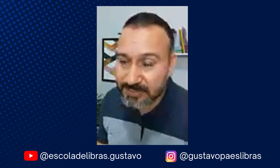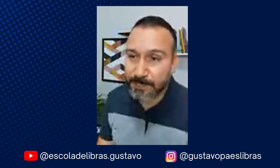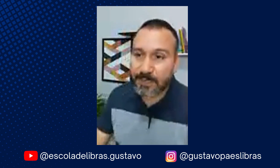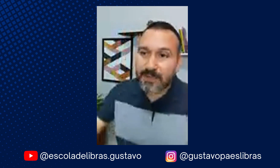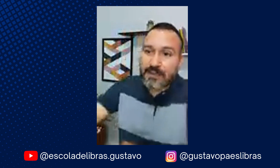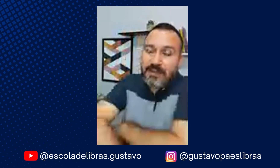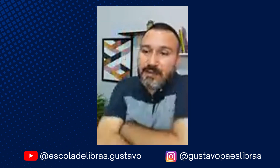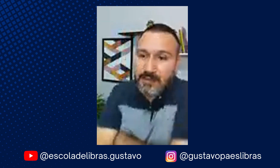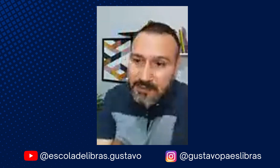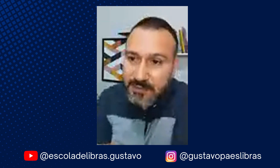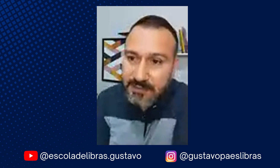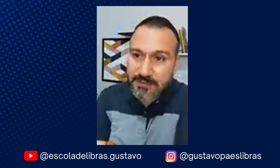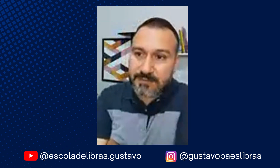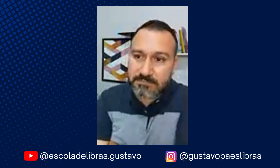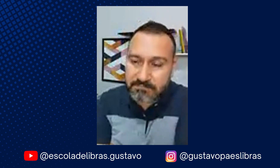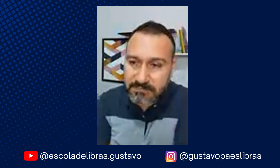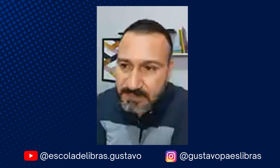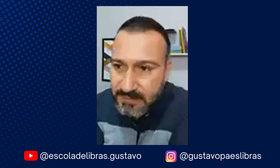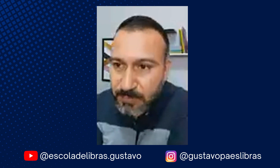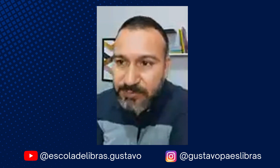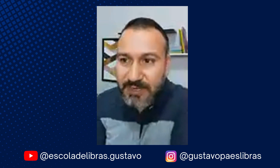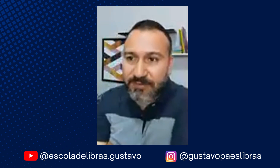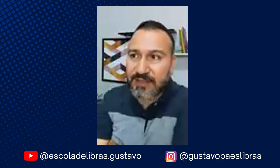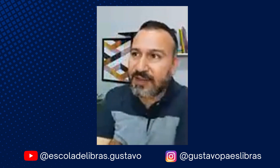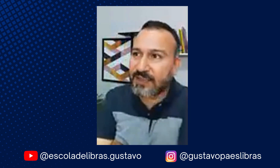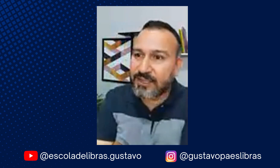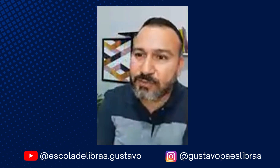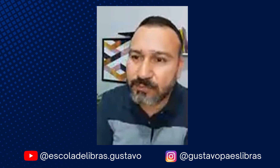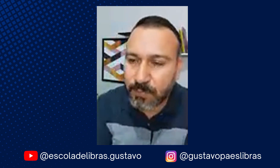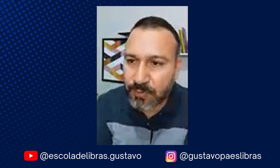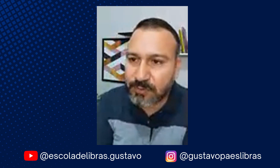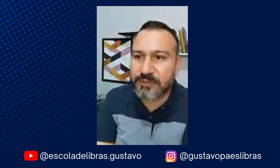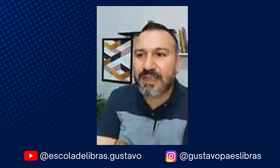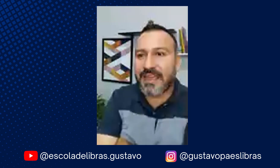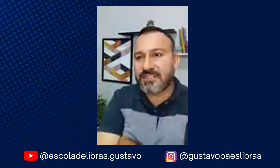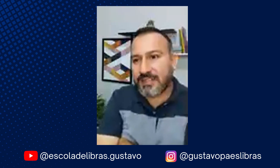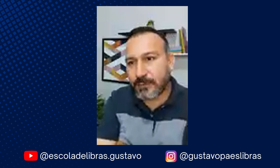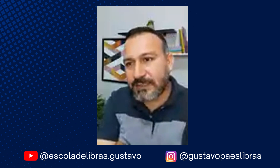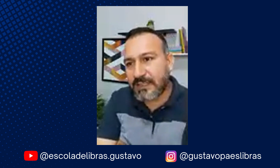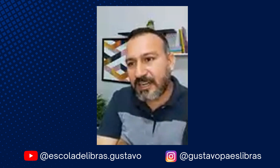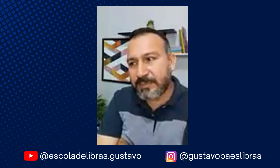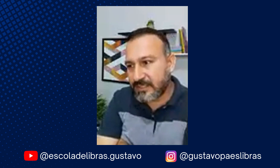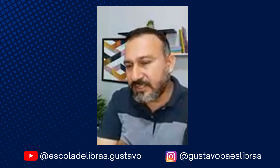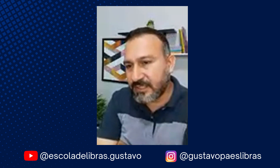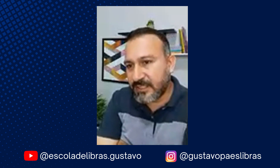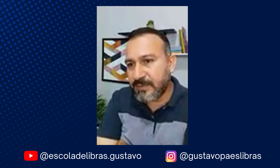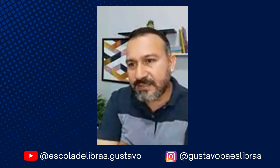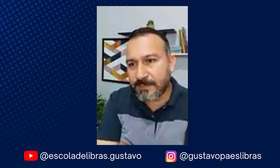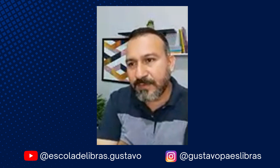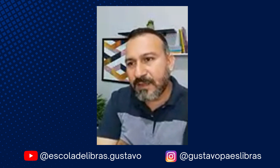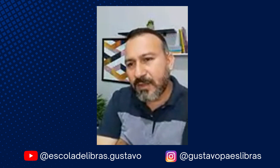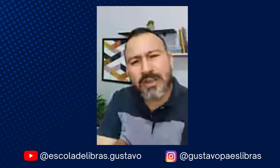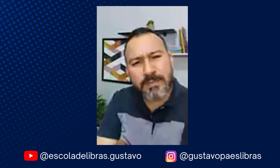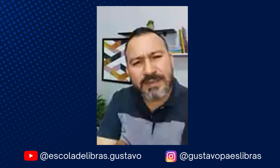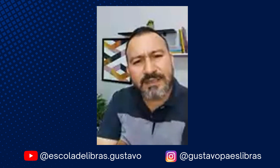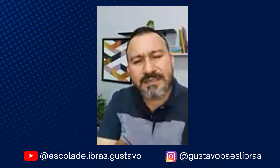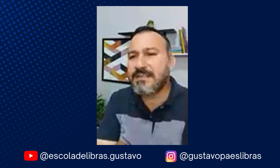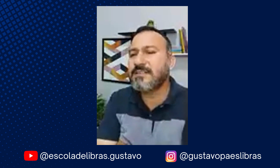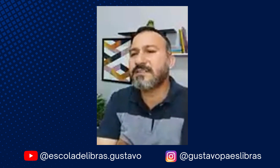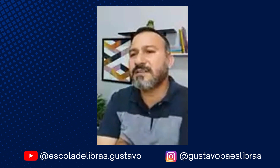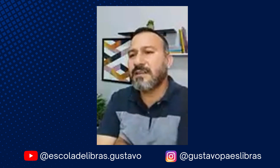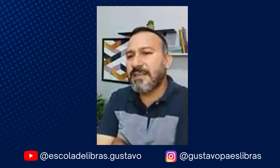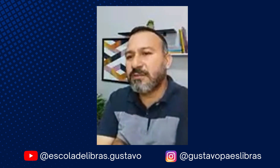intérprete de Libras. E se eu puder falar aqui de um ponto da ética do intérprete de Libras, que eu acho